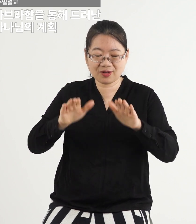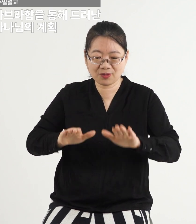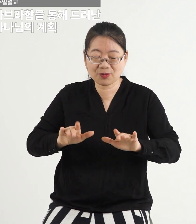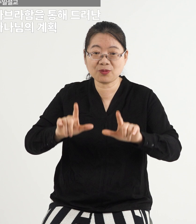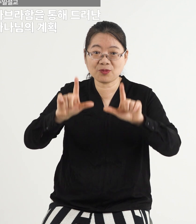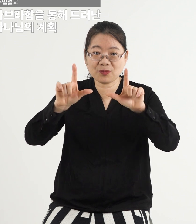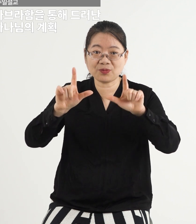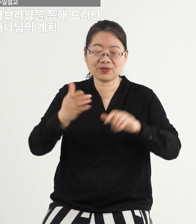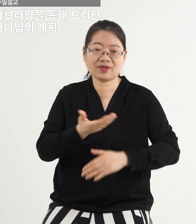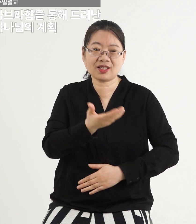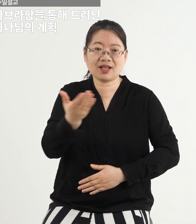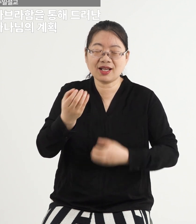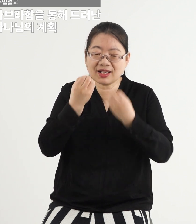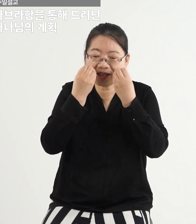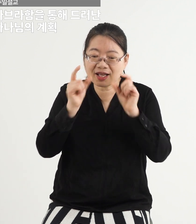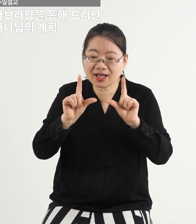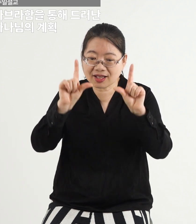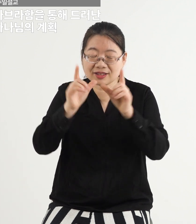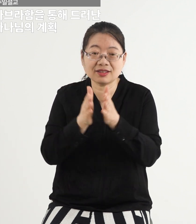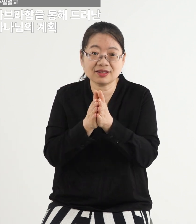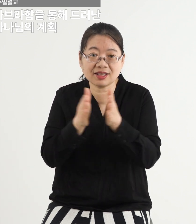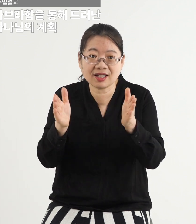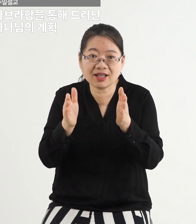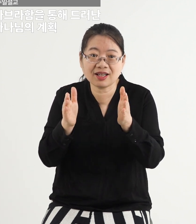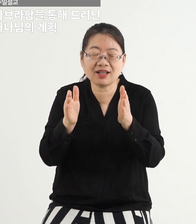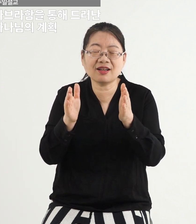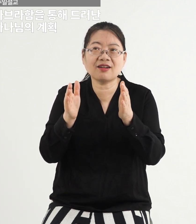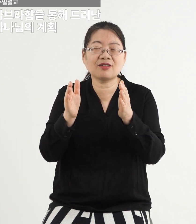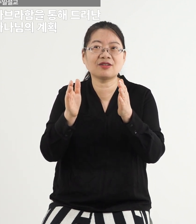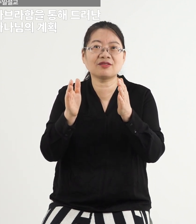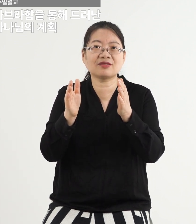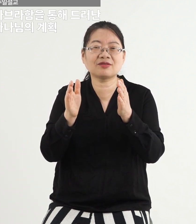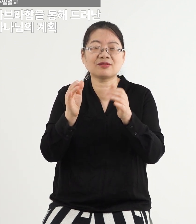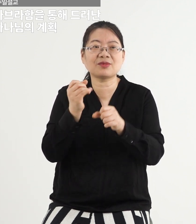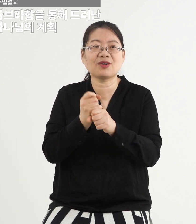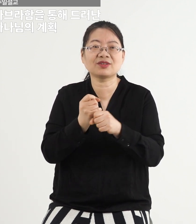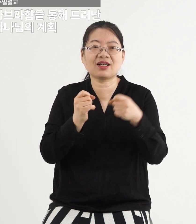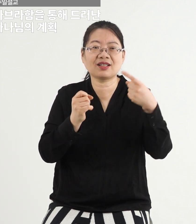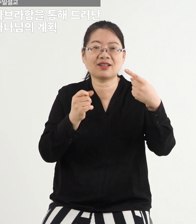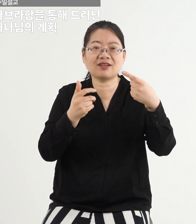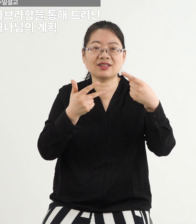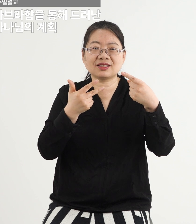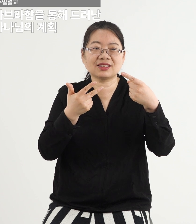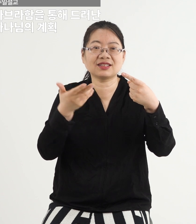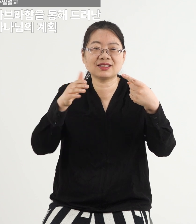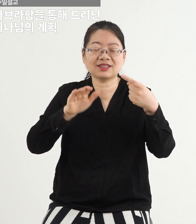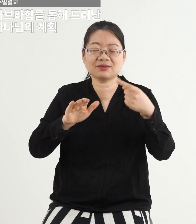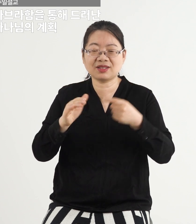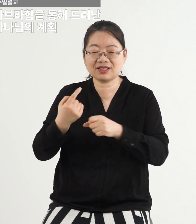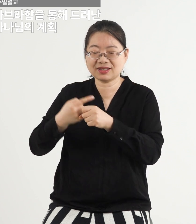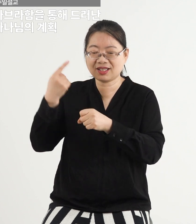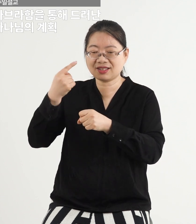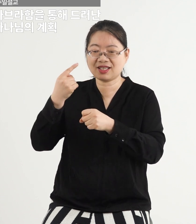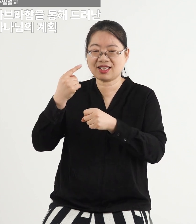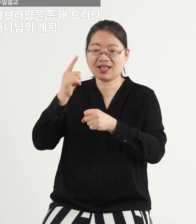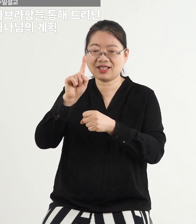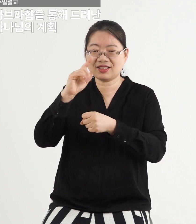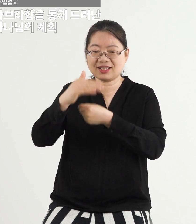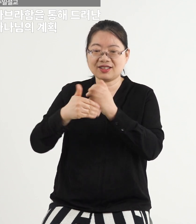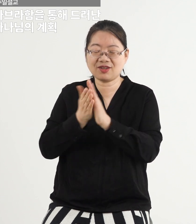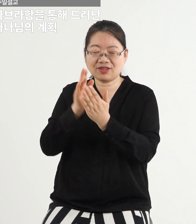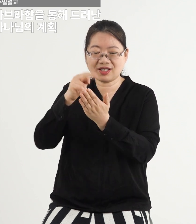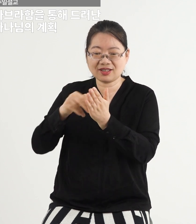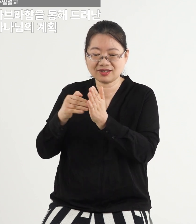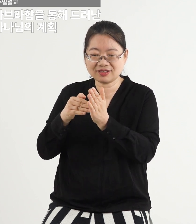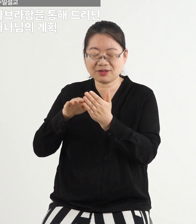여러분들이 새해를 시작하면서 며칠 지났지만 작년에 일독했으니까 올해 좀 널널하게 가자.